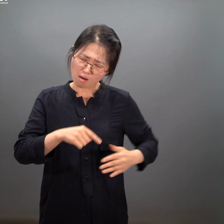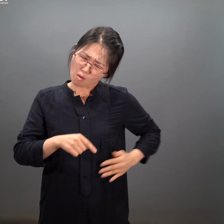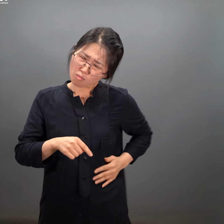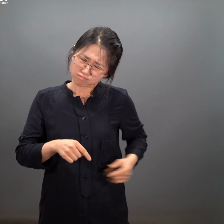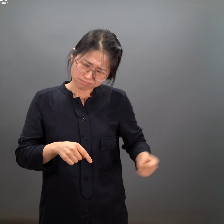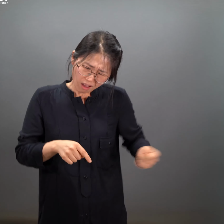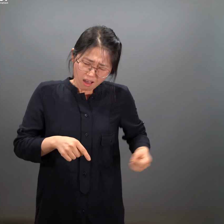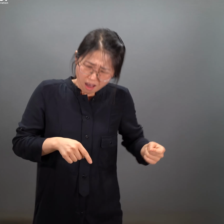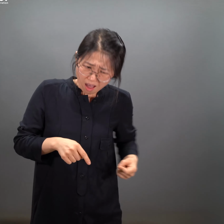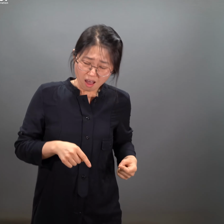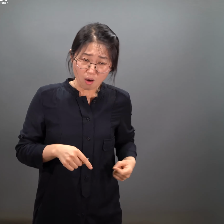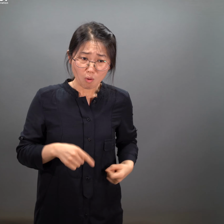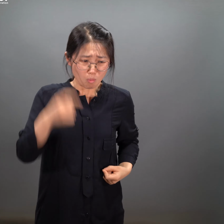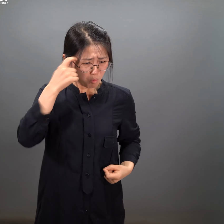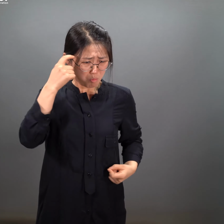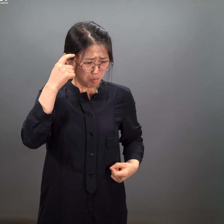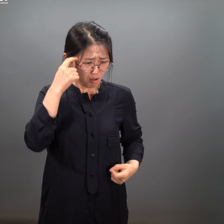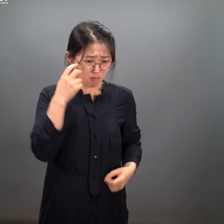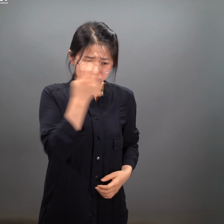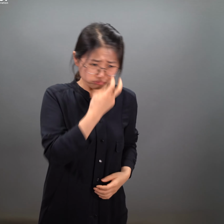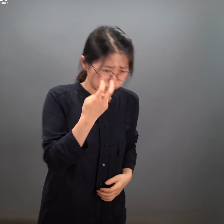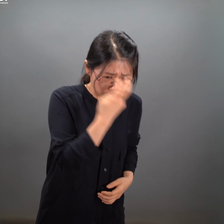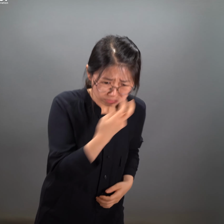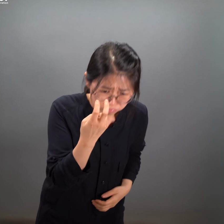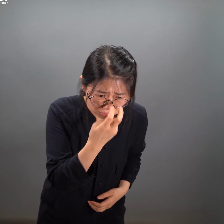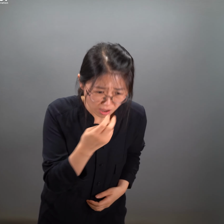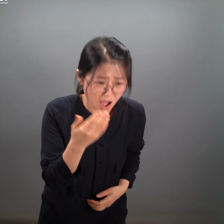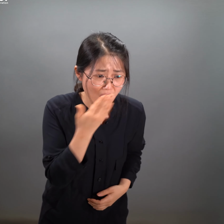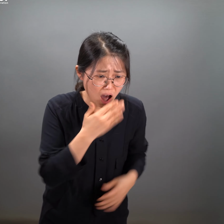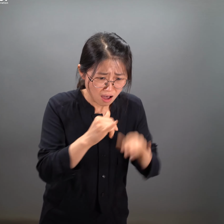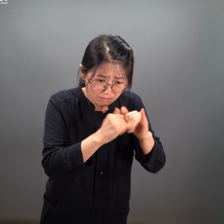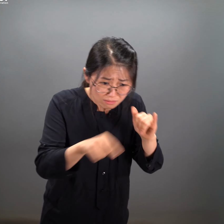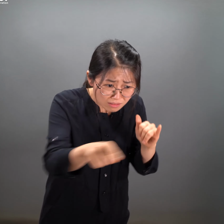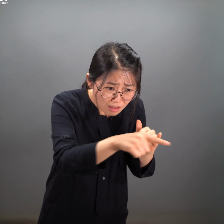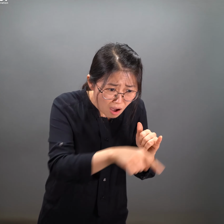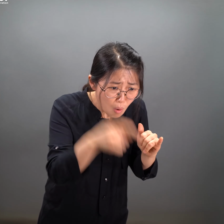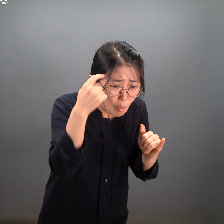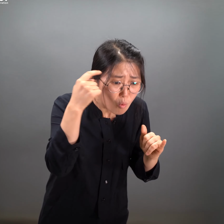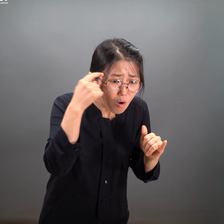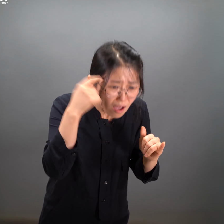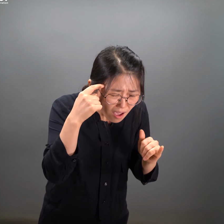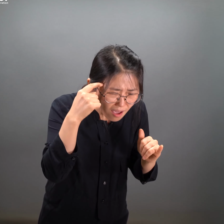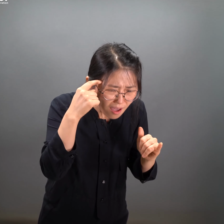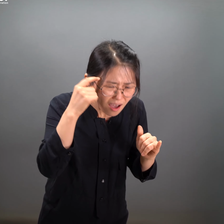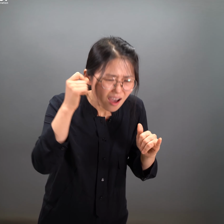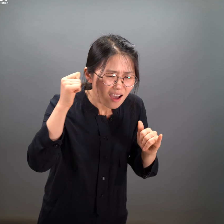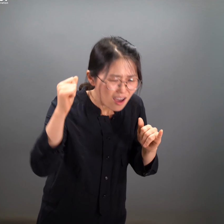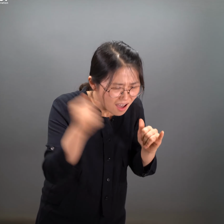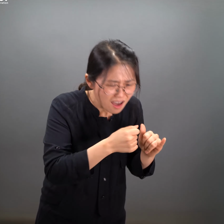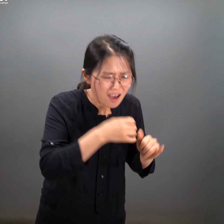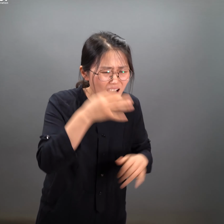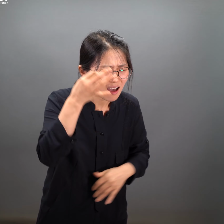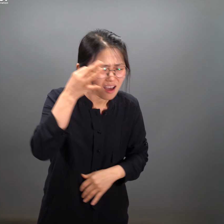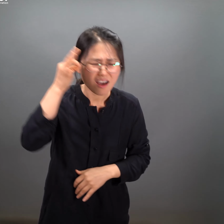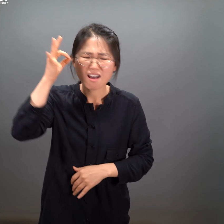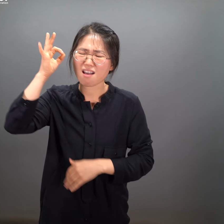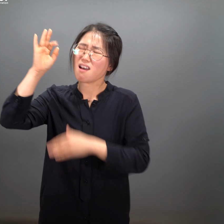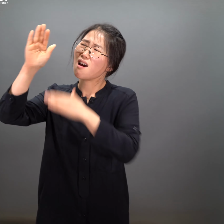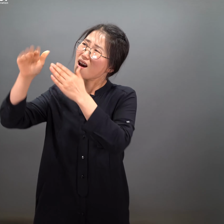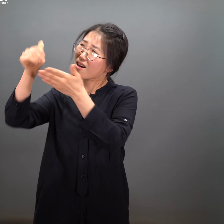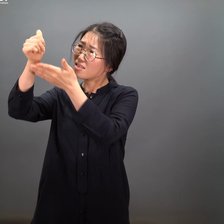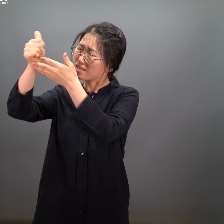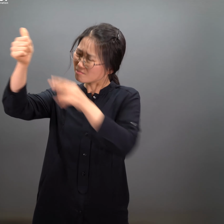사람들을 이스라엘 사람들 사이에 그 손바닥에 가시처럼 박아두어 주신 거예요. 그래서